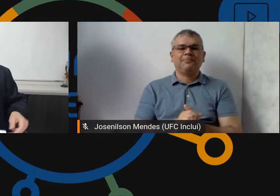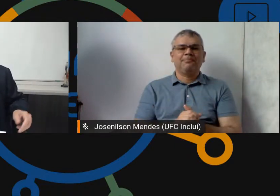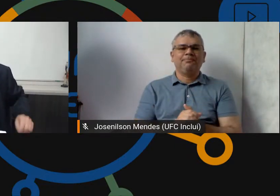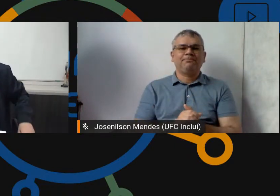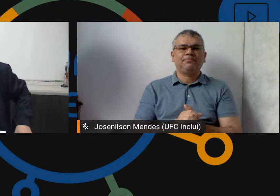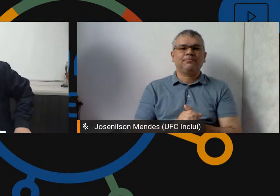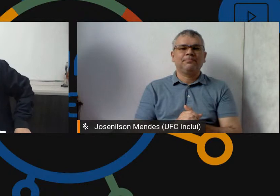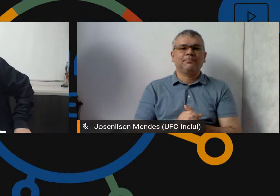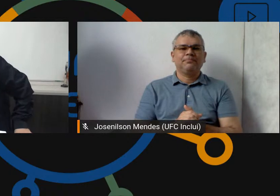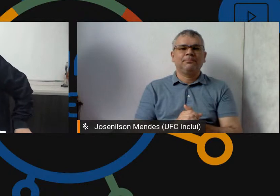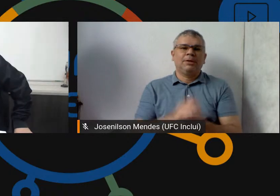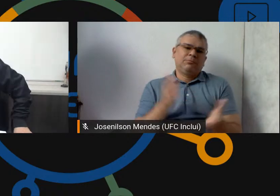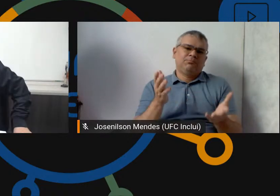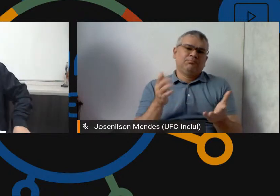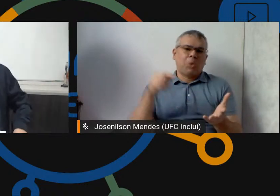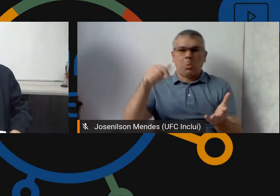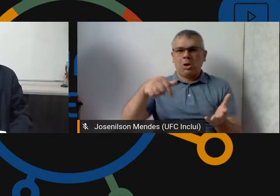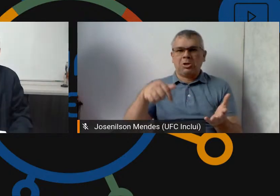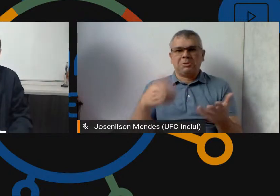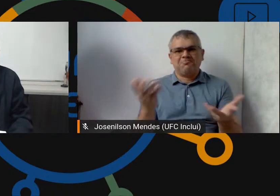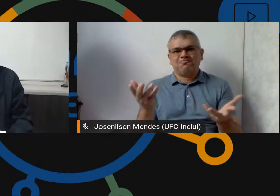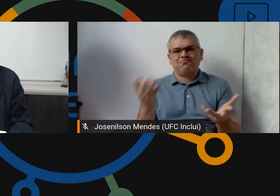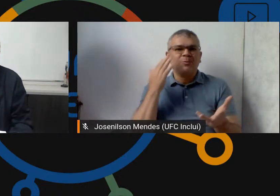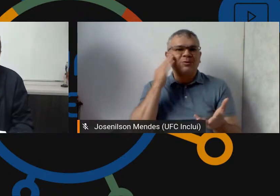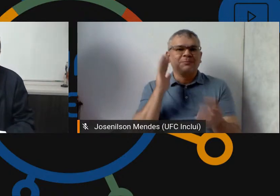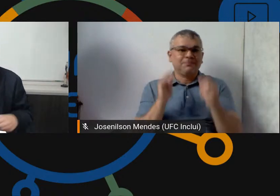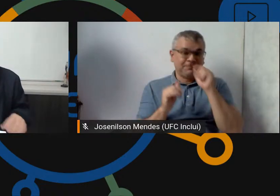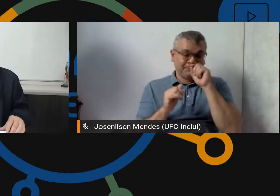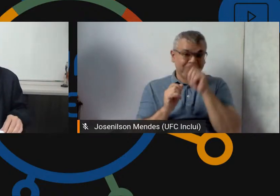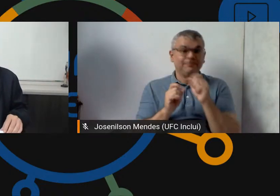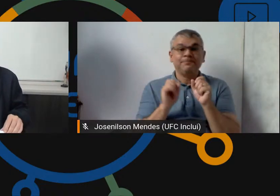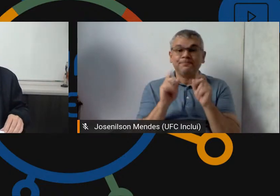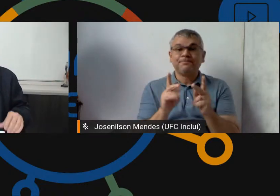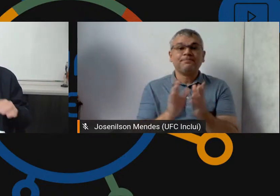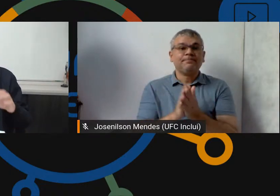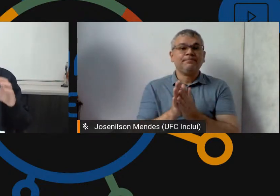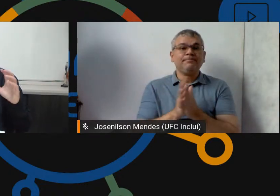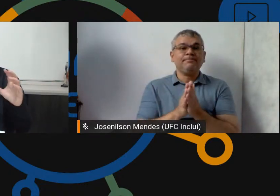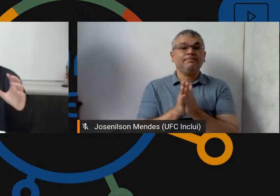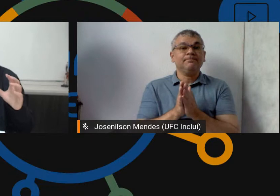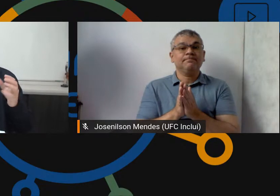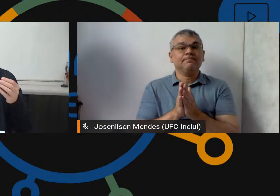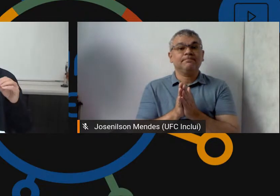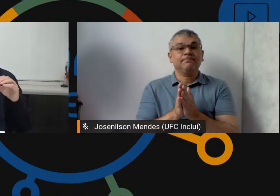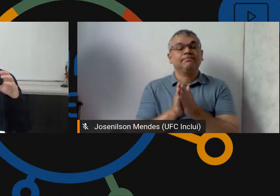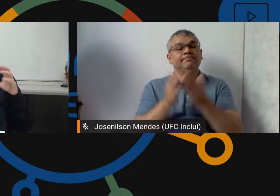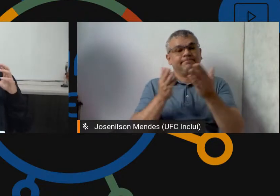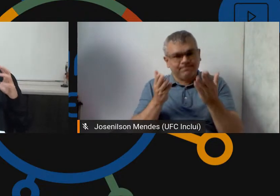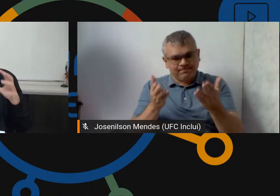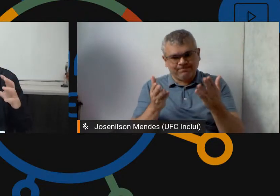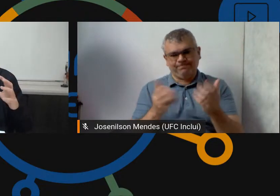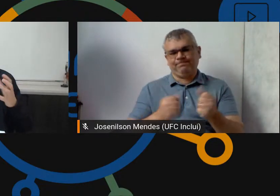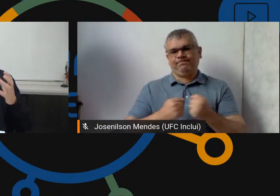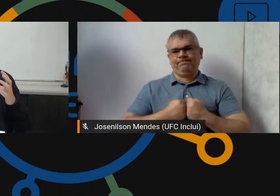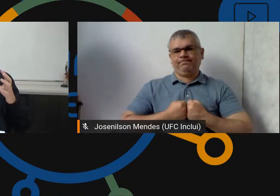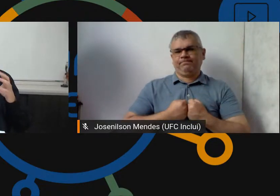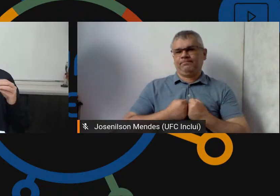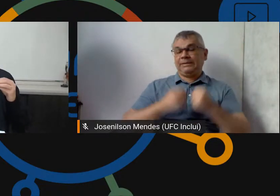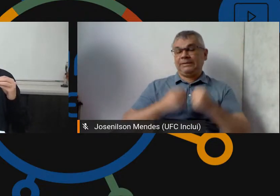Se foi aqui, provavelmente, não sei. Ok. Então, basicamente, eu quero dizer para vocês, a